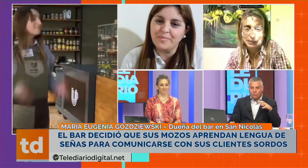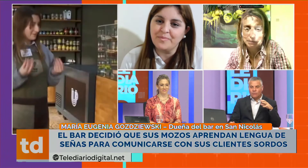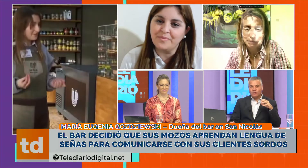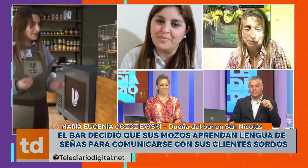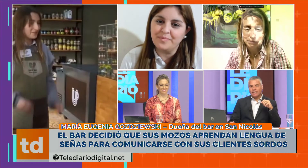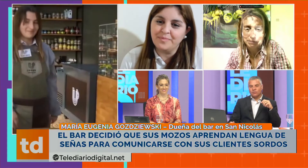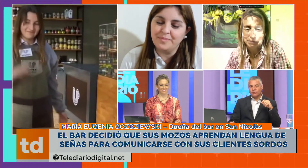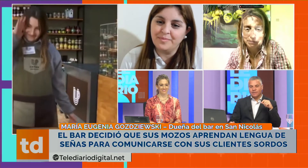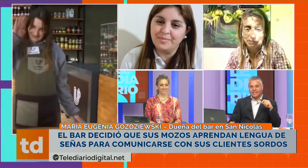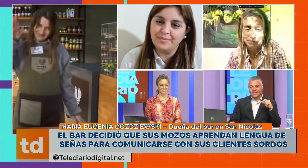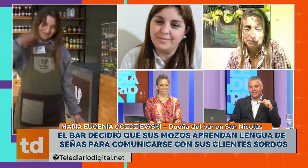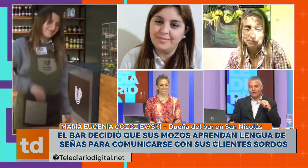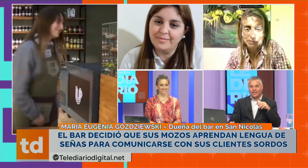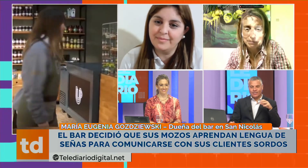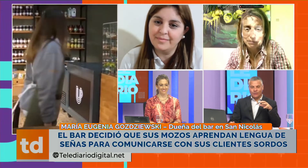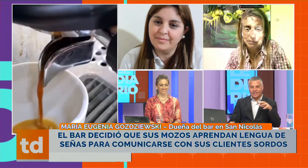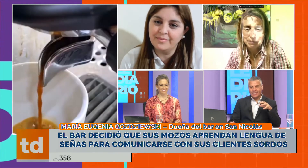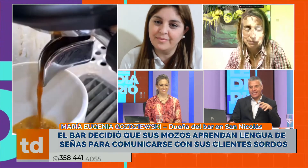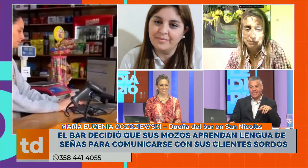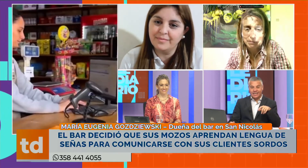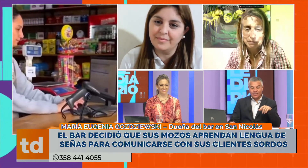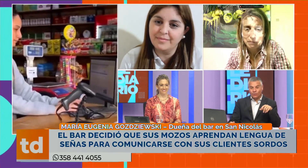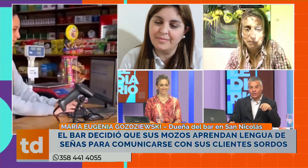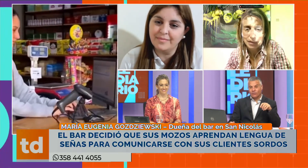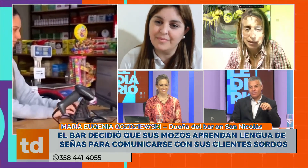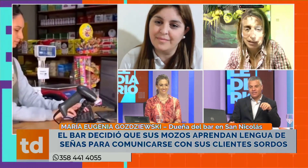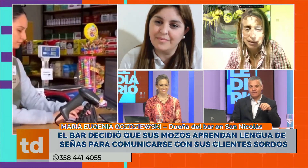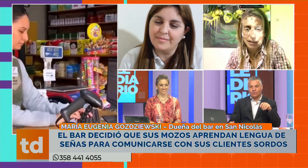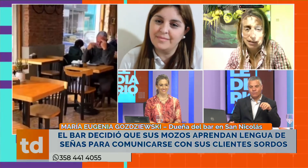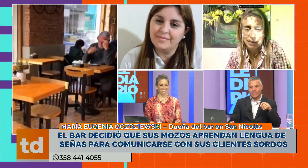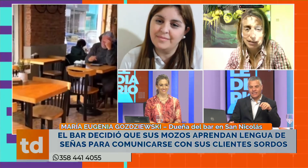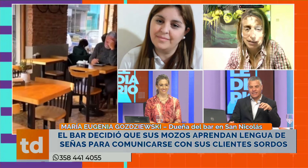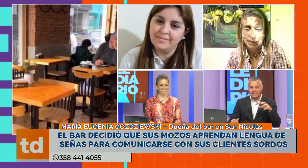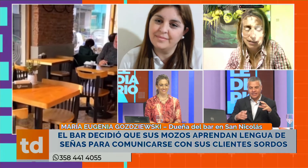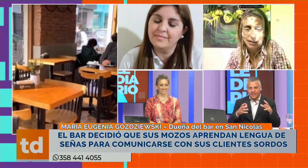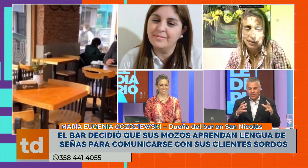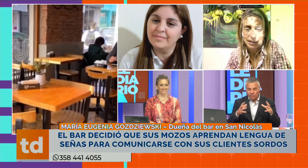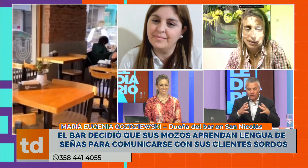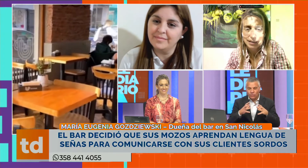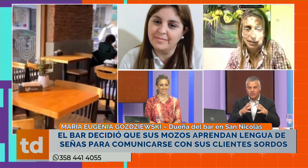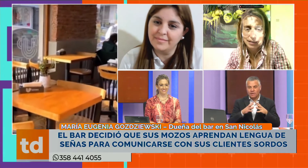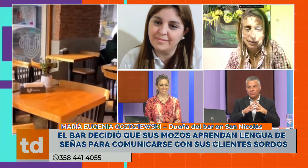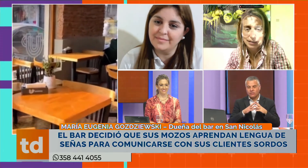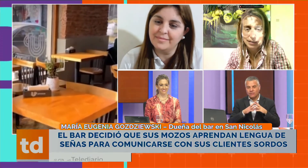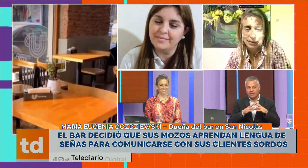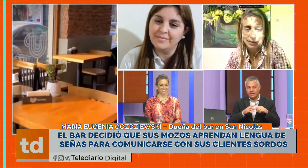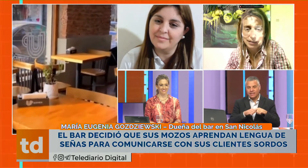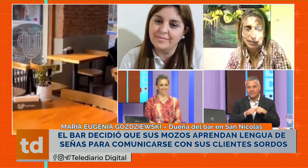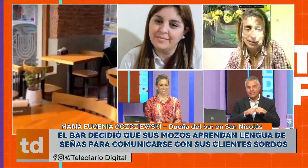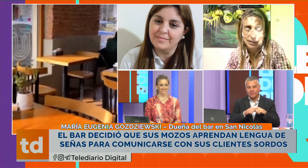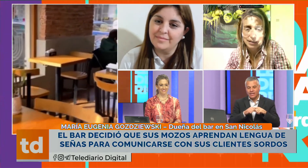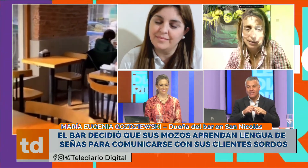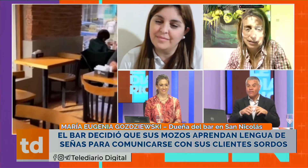¿Cómo lo ves vos en el ámbito empresarial, digo, de la gastronomía en general? Aquí en Río Cuarto hay una experiencia muy linda de hacer los menúes para los chicos que tienen